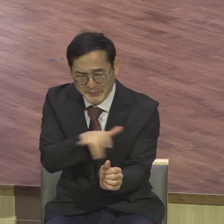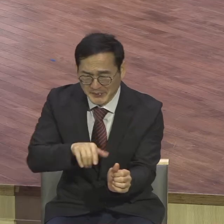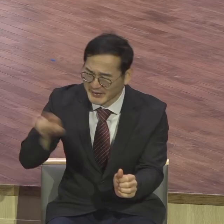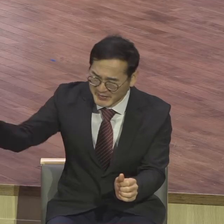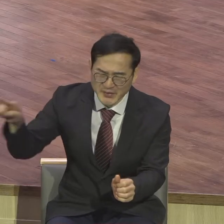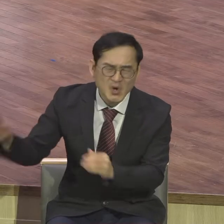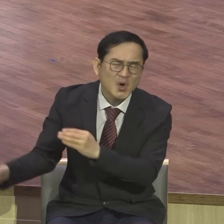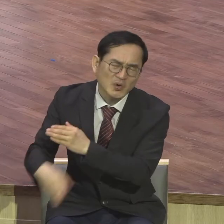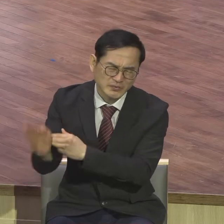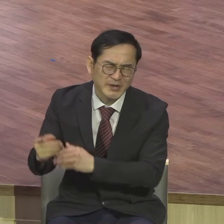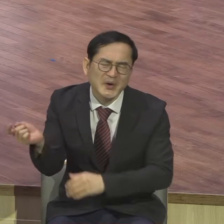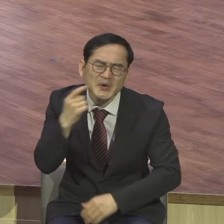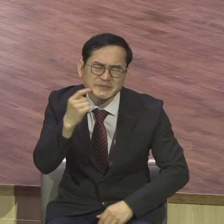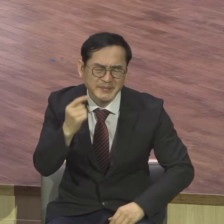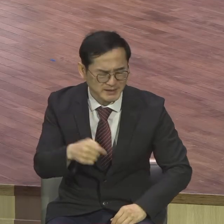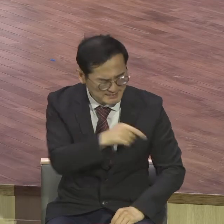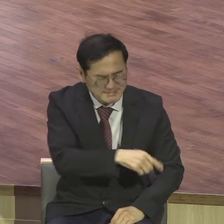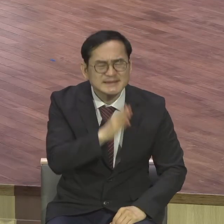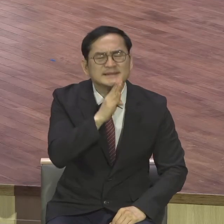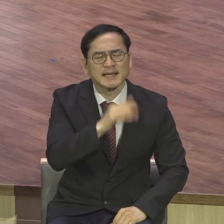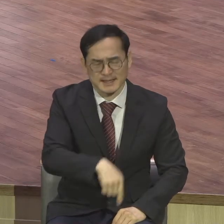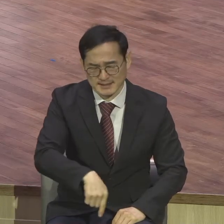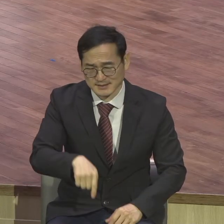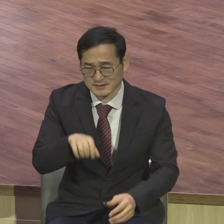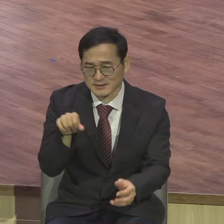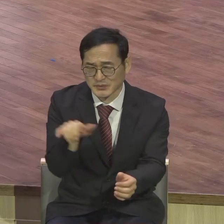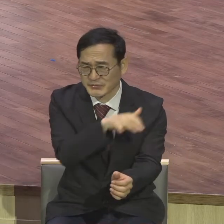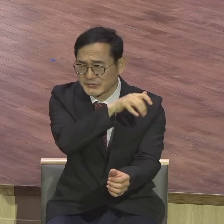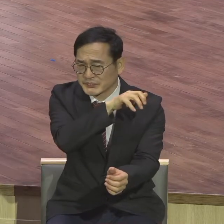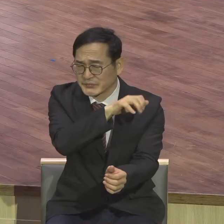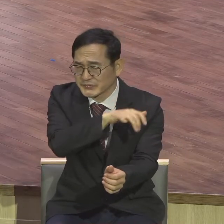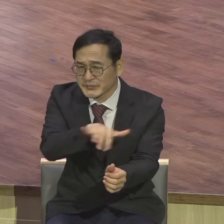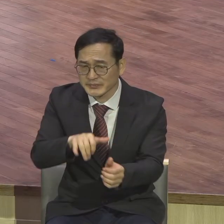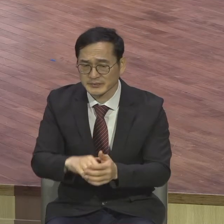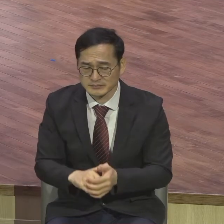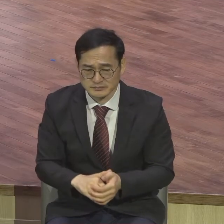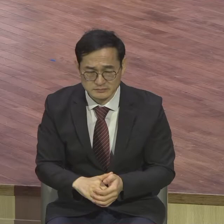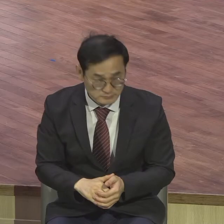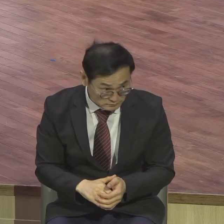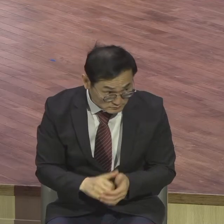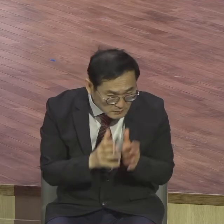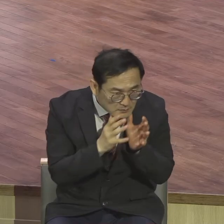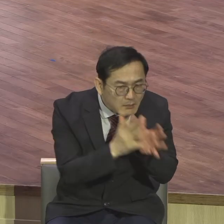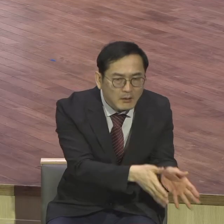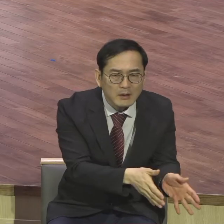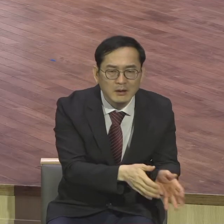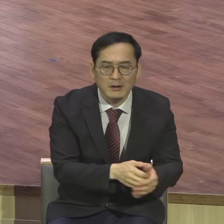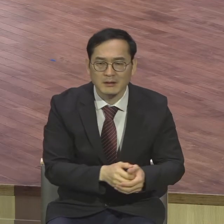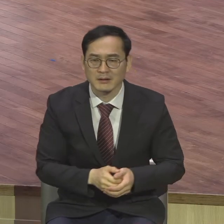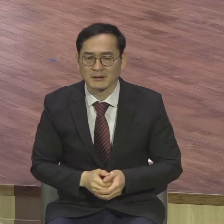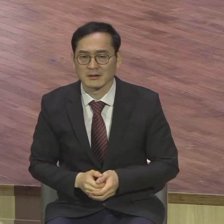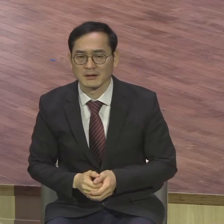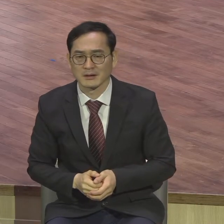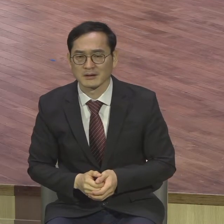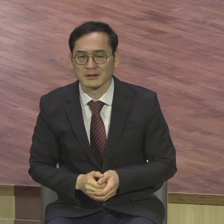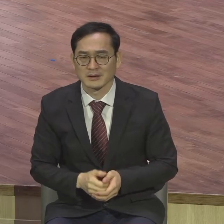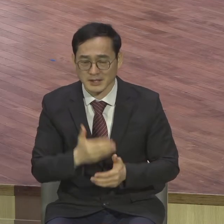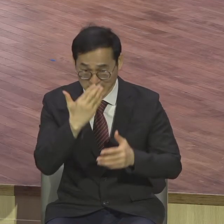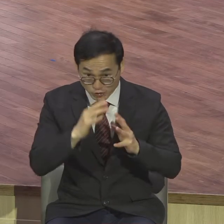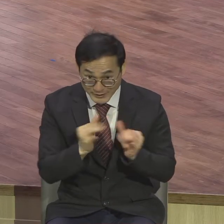시작했어요. 사실 믿은 지도 얼마 안 되다 보니까 이 유대주의자들 얼마 율법이